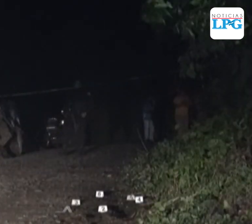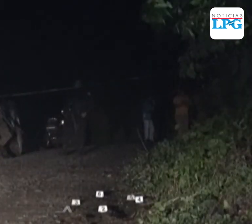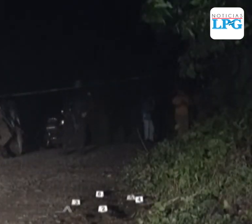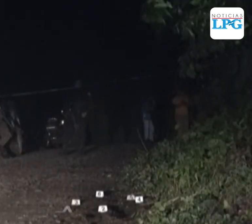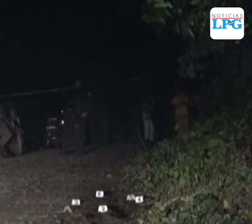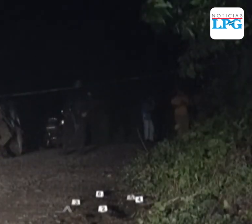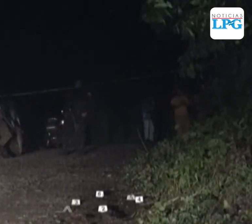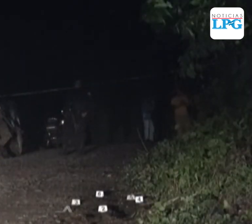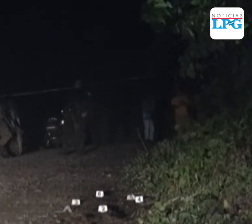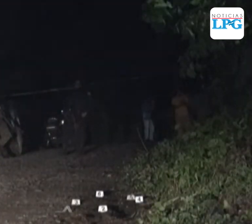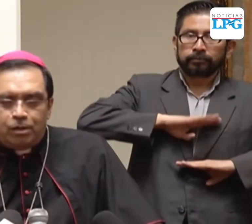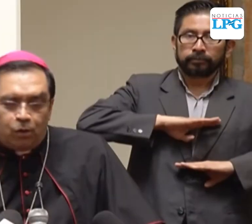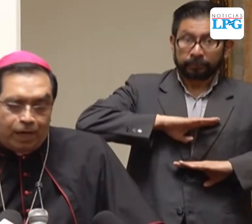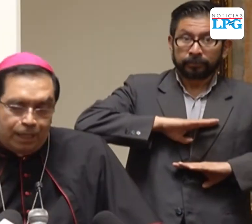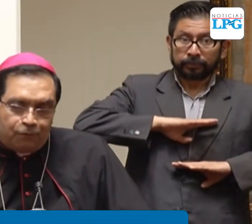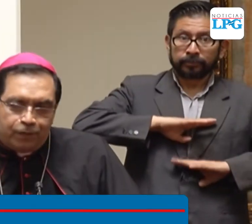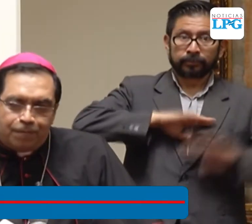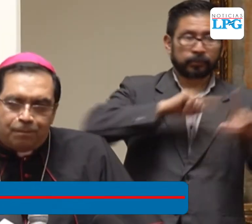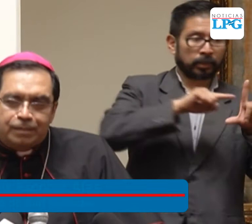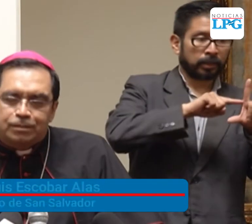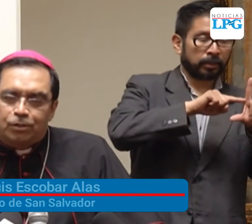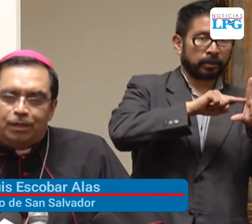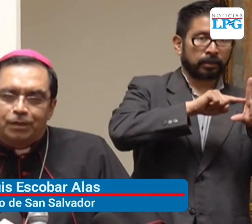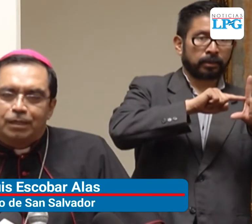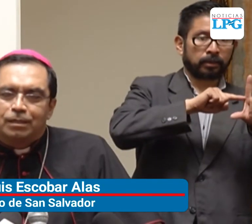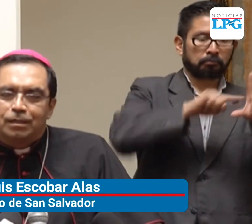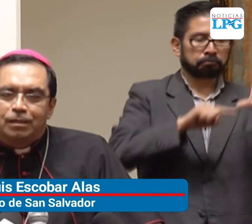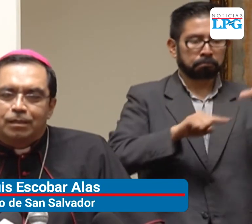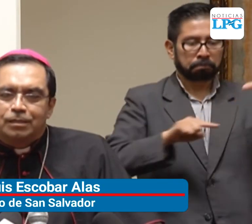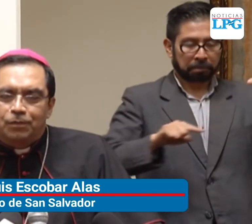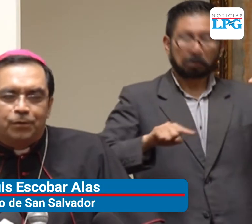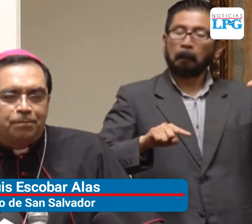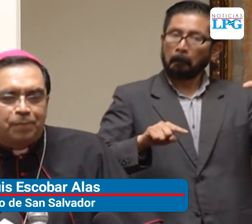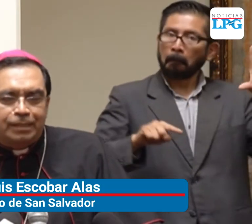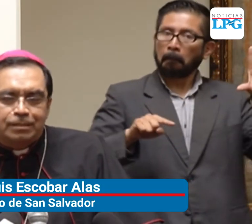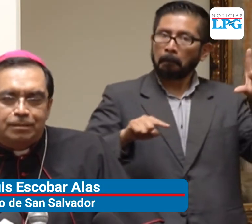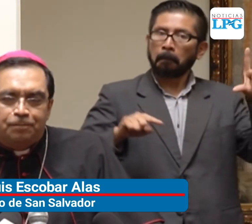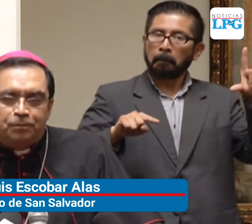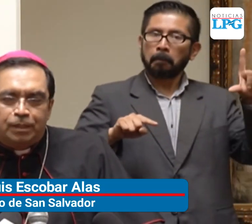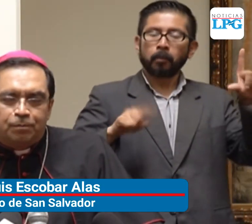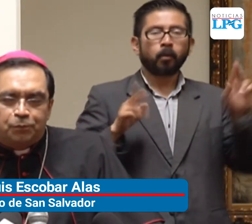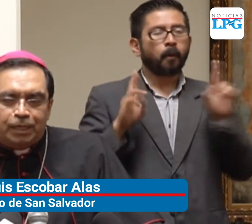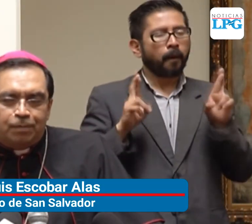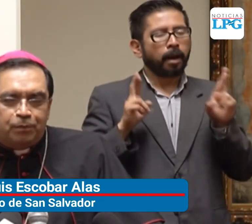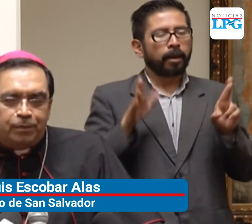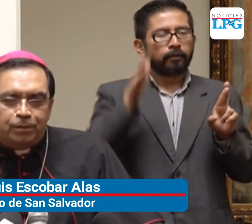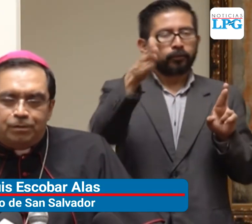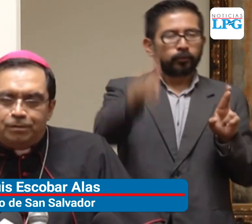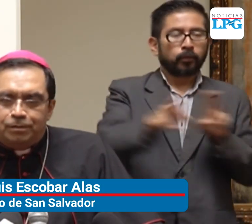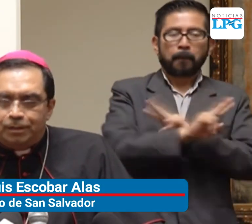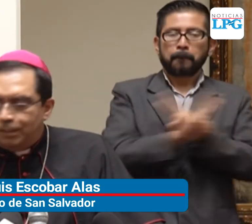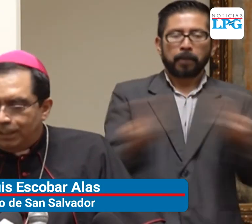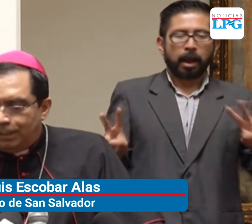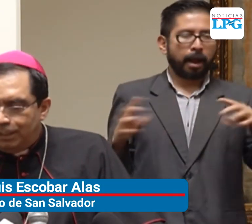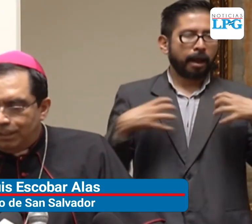la Policía Nacional Civil. Ojalá fueran más todavía, que se viva en paz, porque el